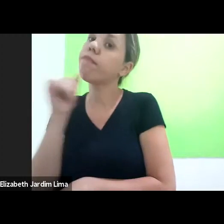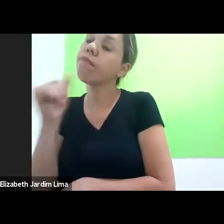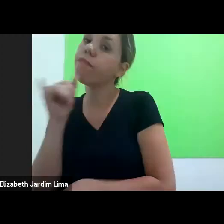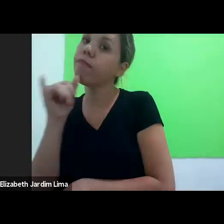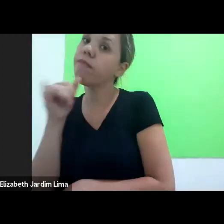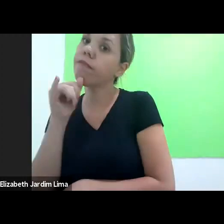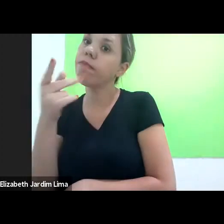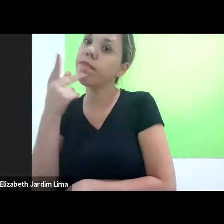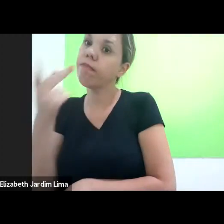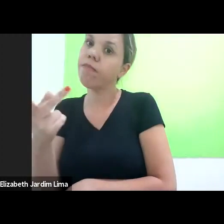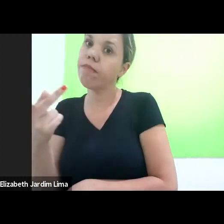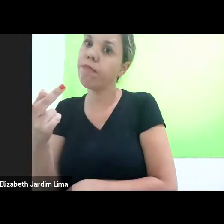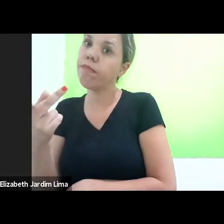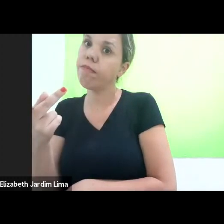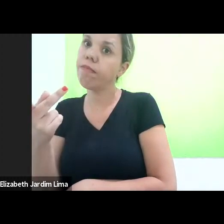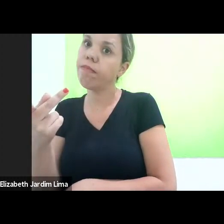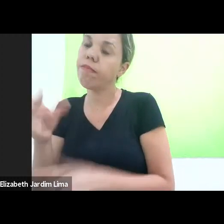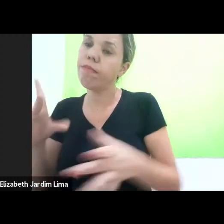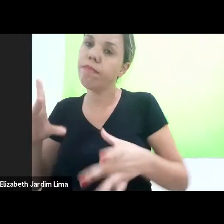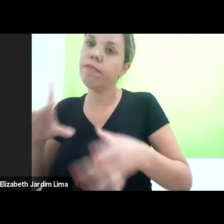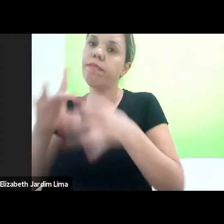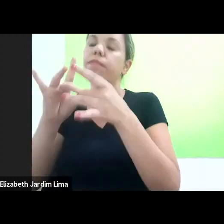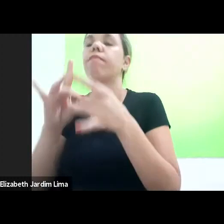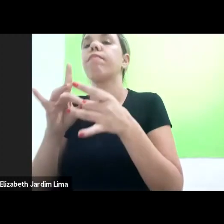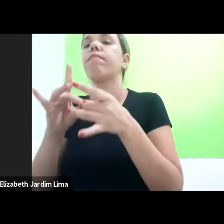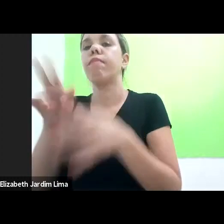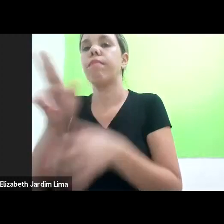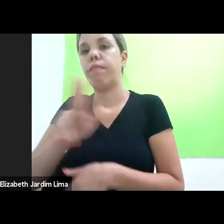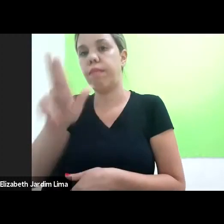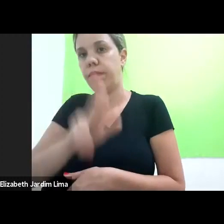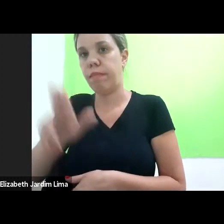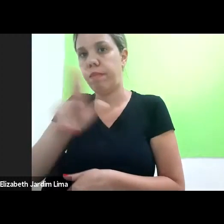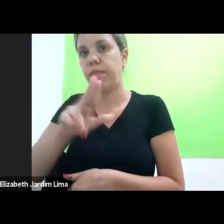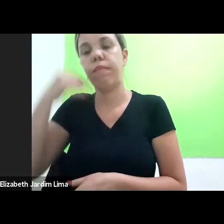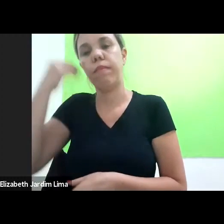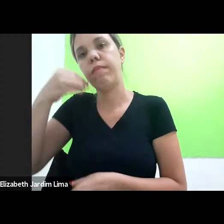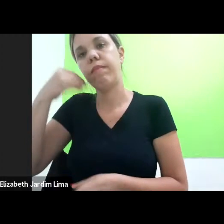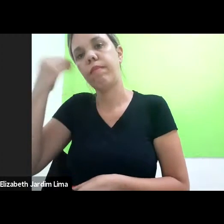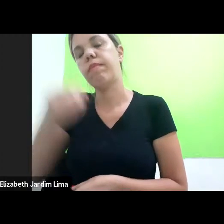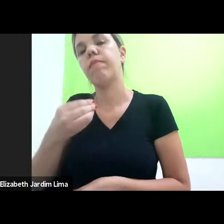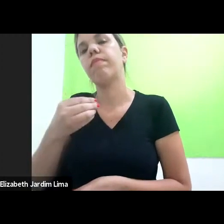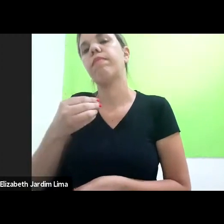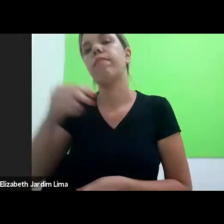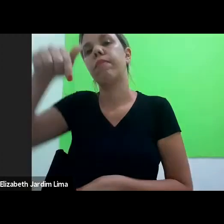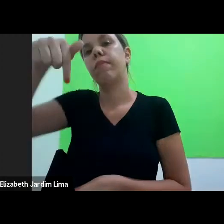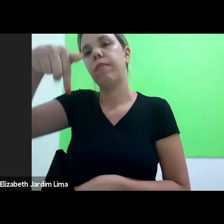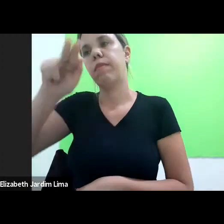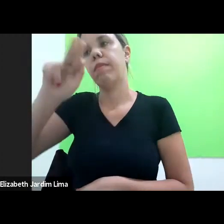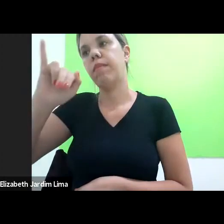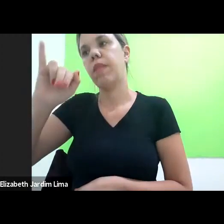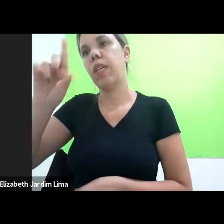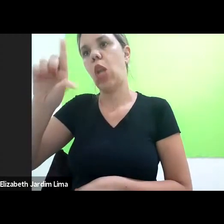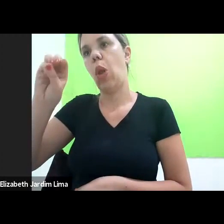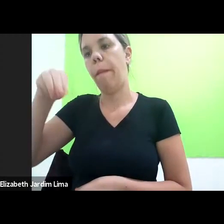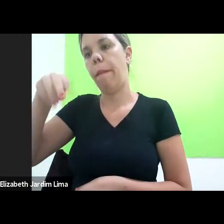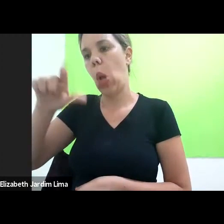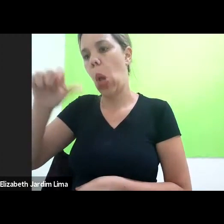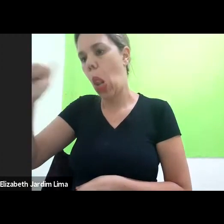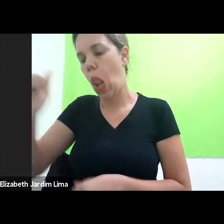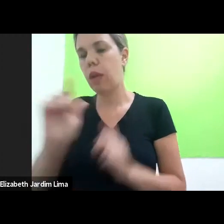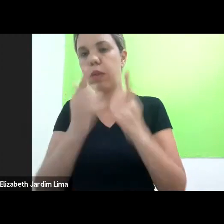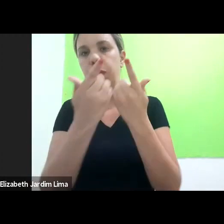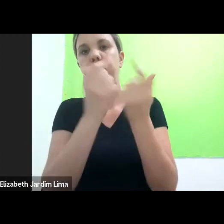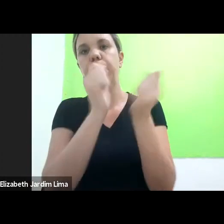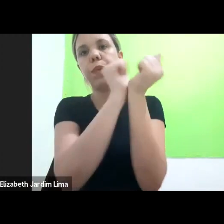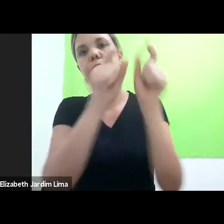de ensino de junção da universidade com o conhecimento quilombola de experiências, eu trago muito aqui as experiências,